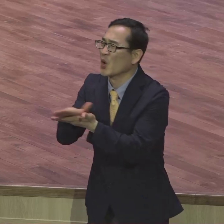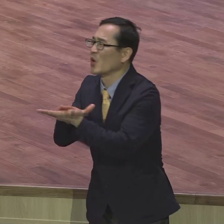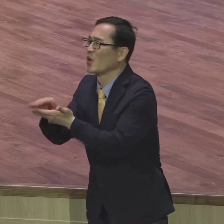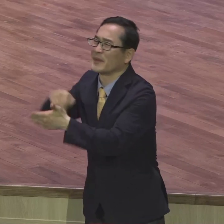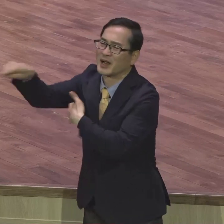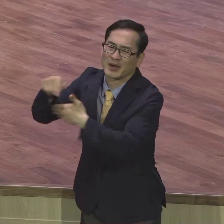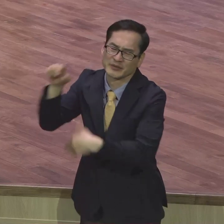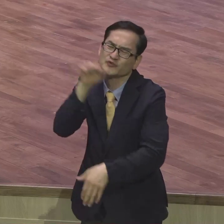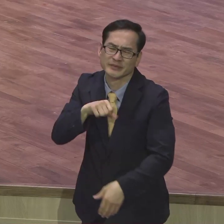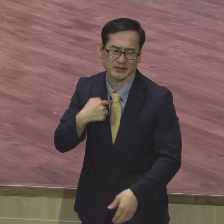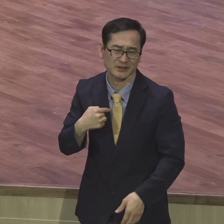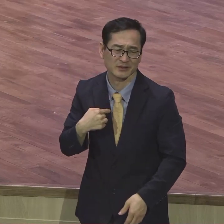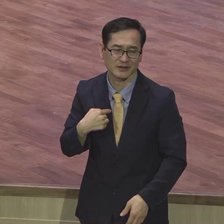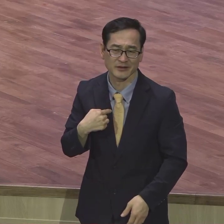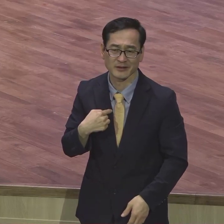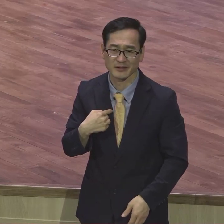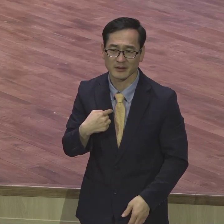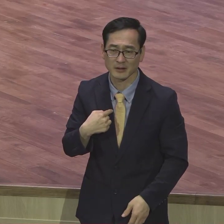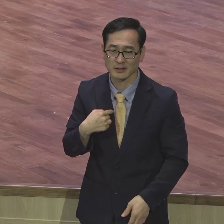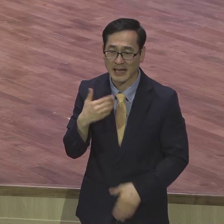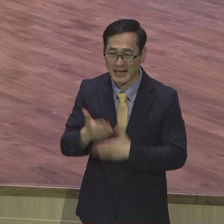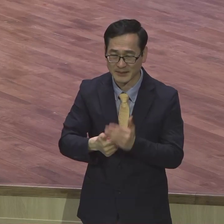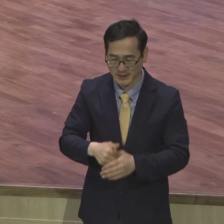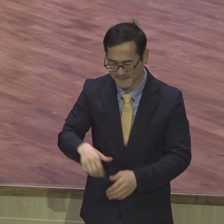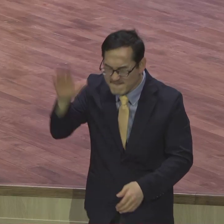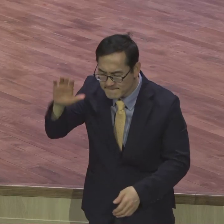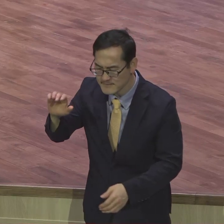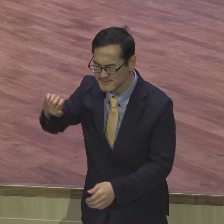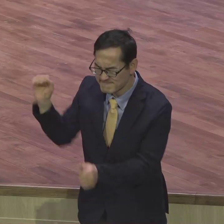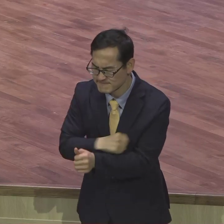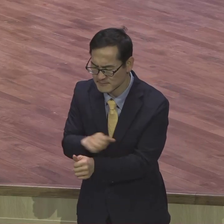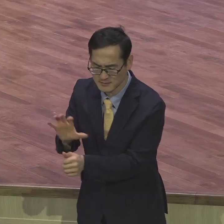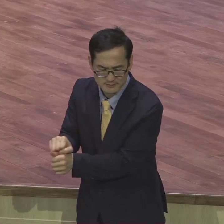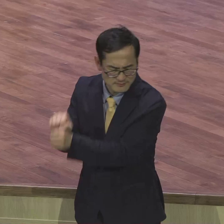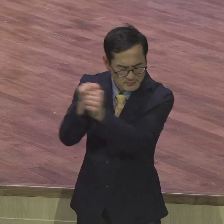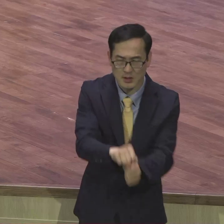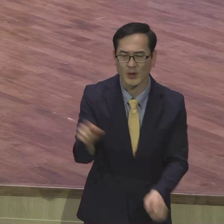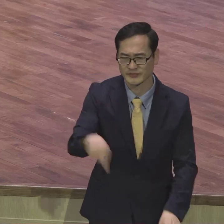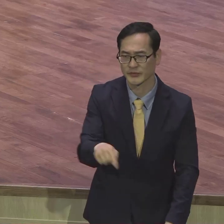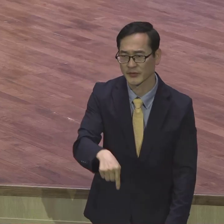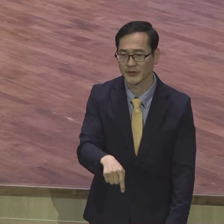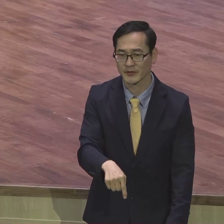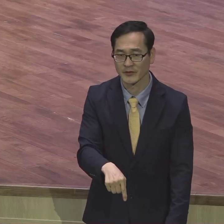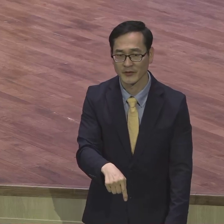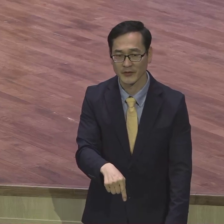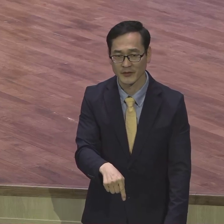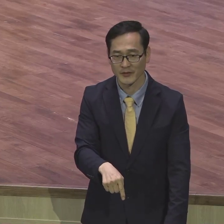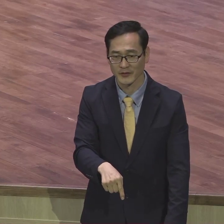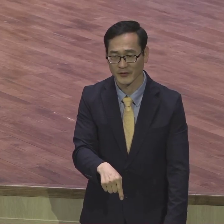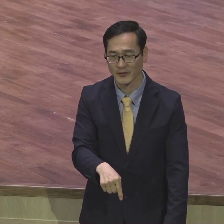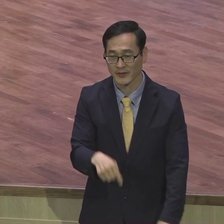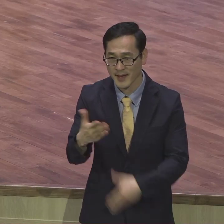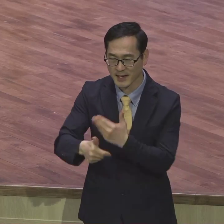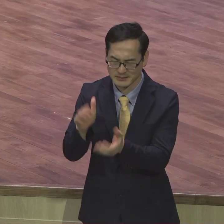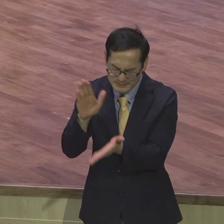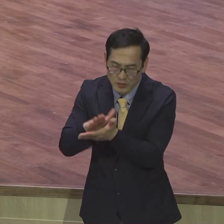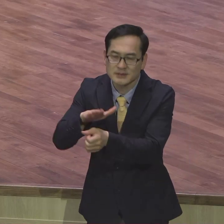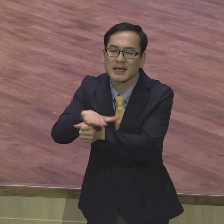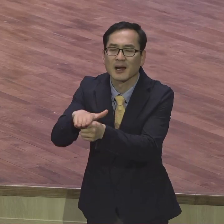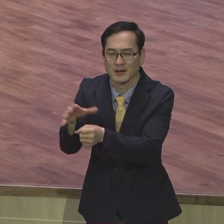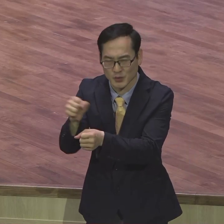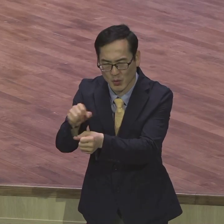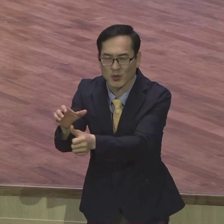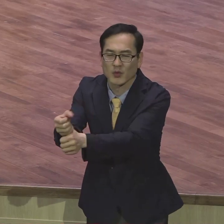하나님이 강권에서 맹렬한 사랑으로 우리 영계의 성도들 하나님의 맹렬한